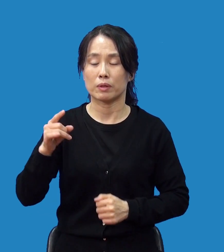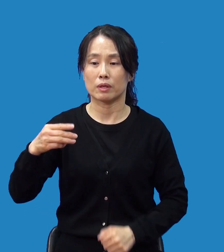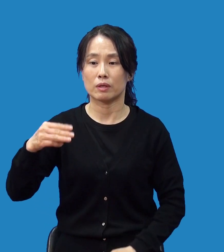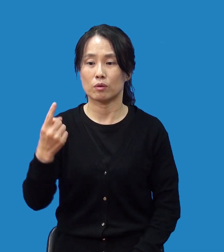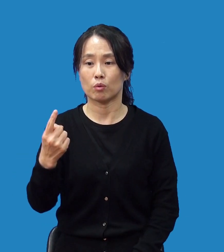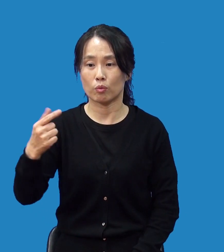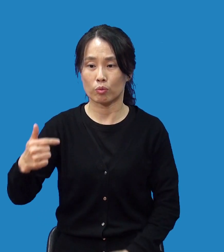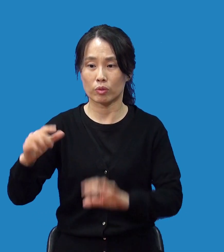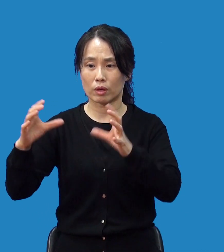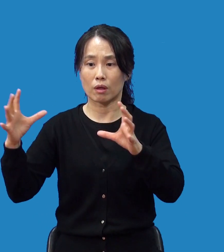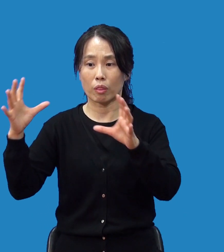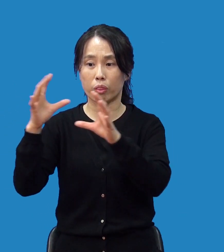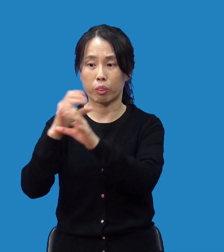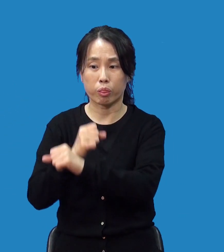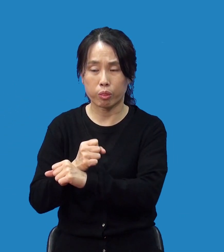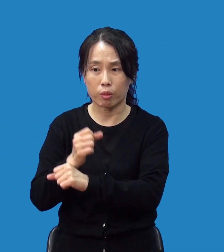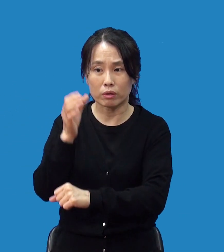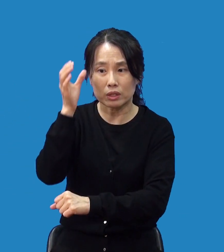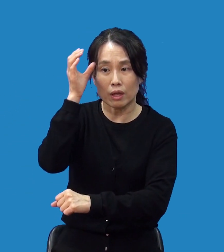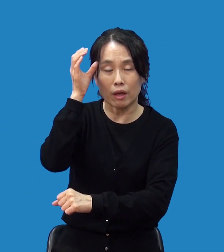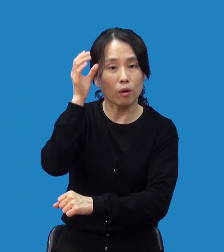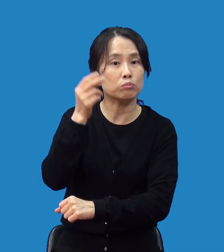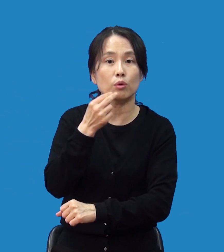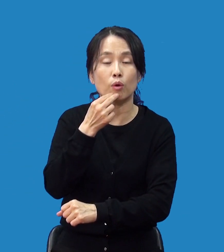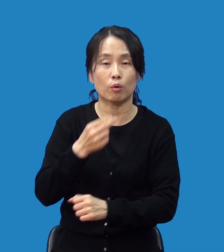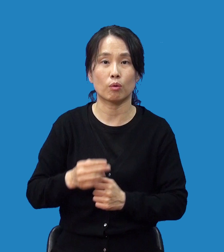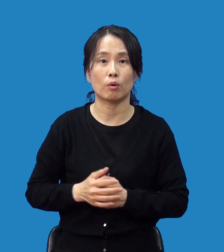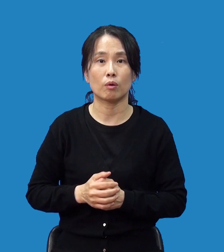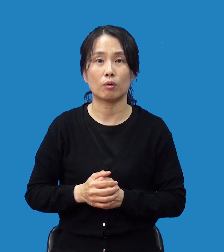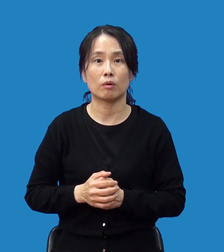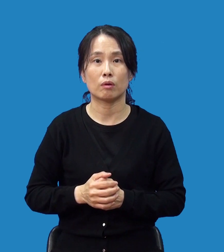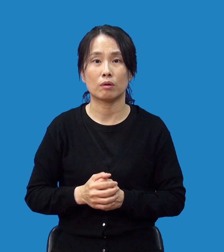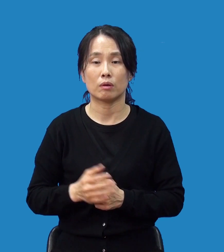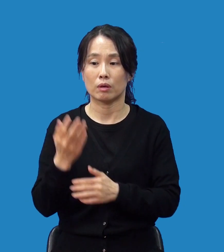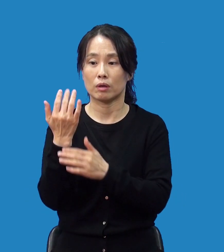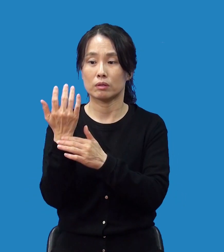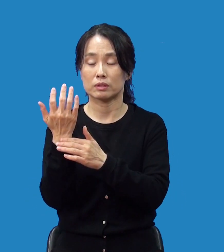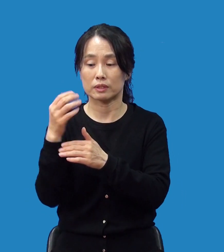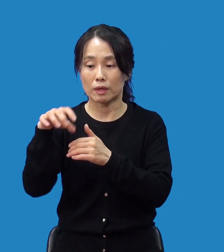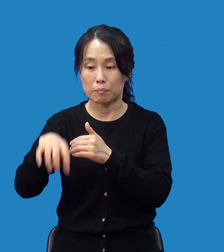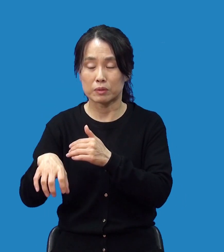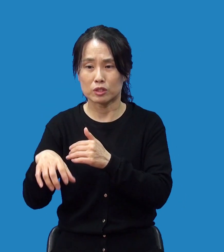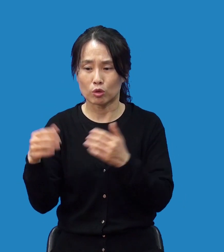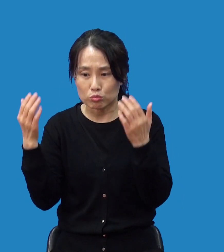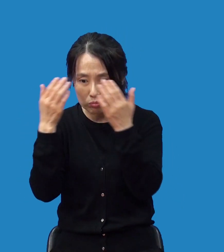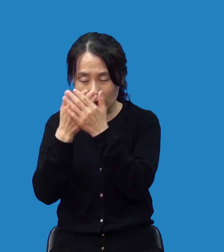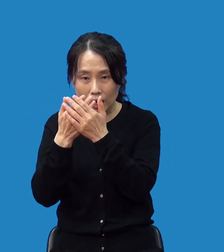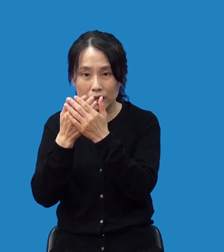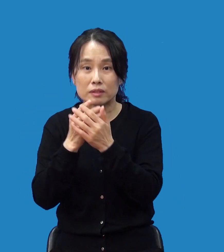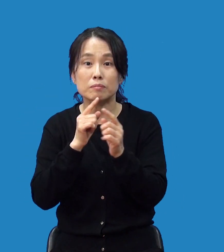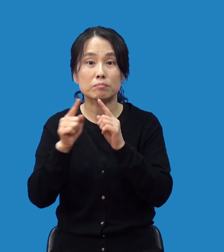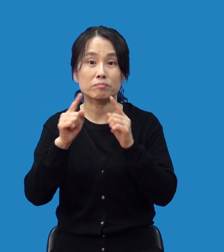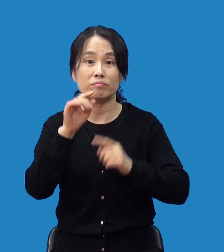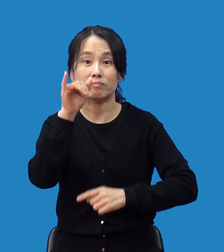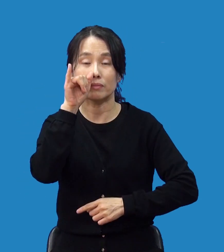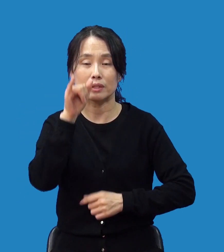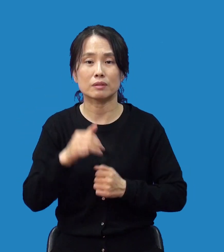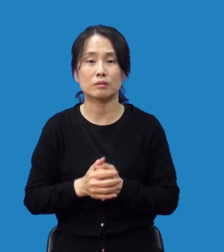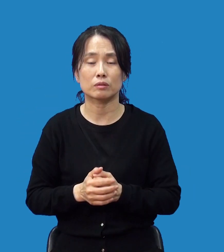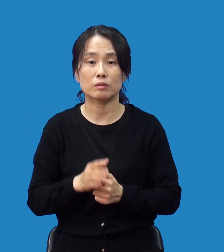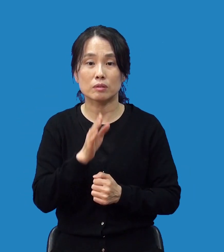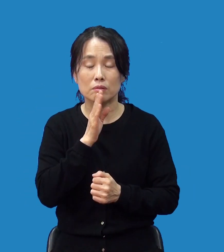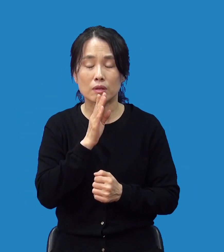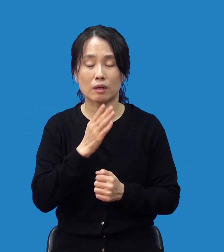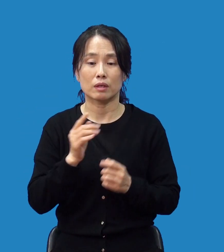백성들이 없었습니다. 등잔 밑이 어둡다는 말이 있지요. 막상 역사의 그